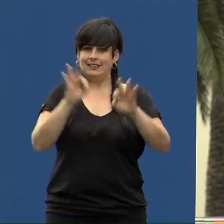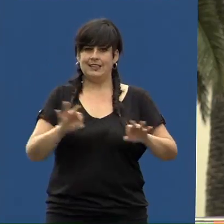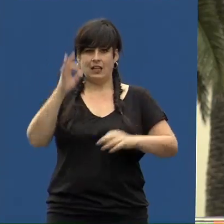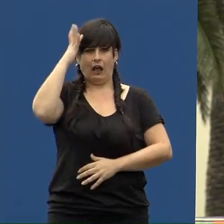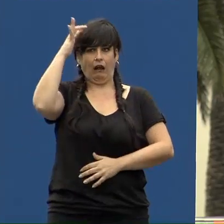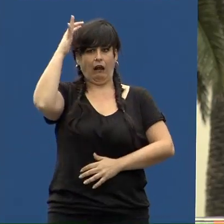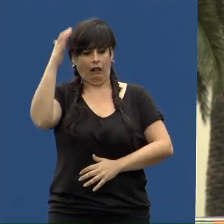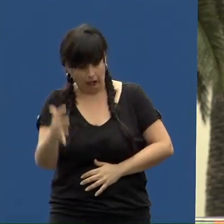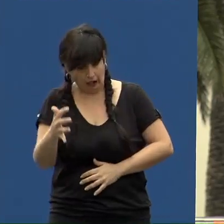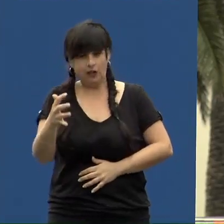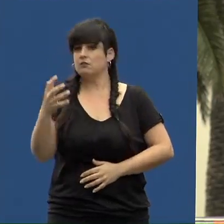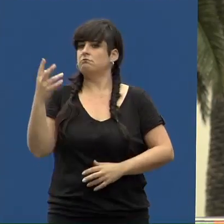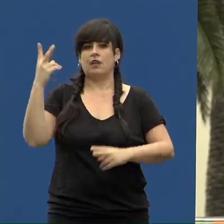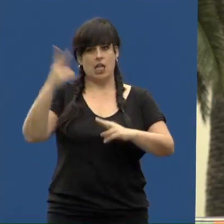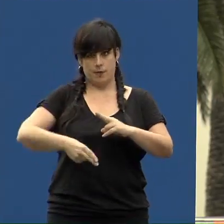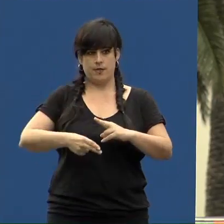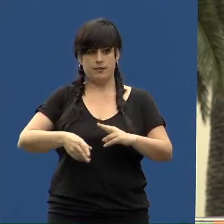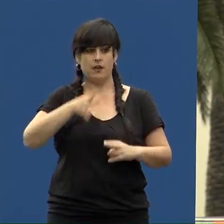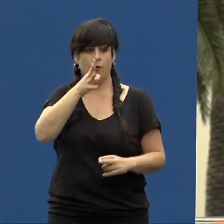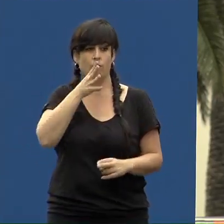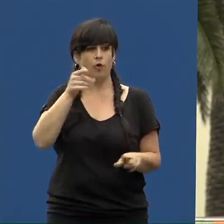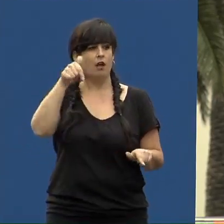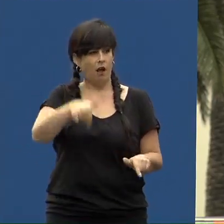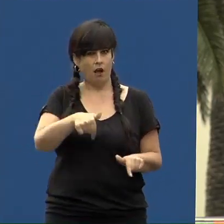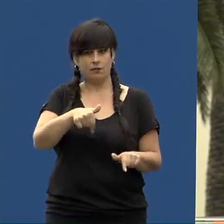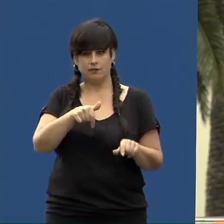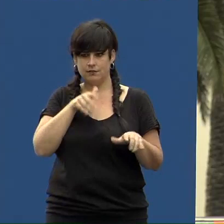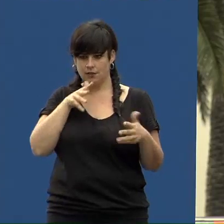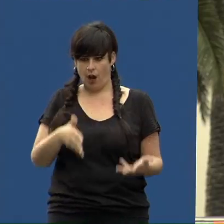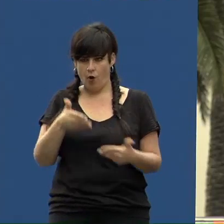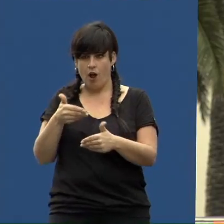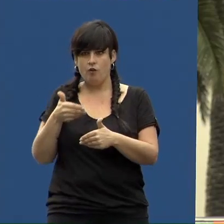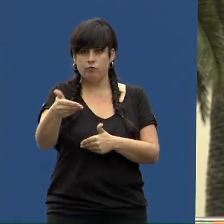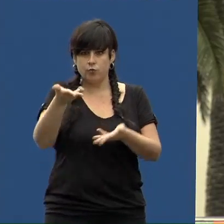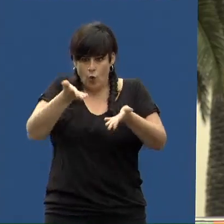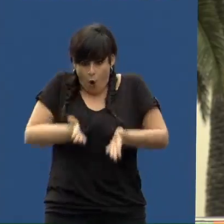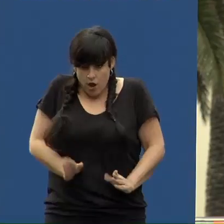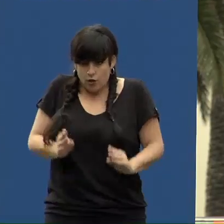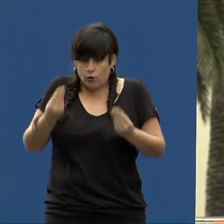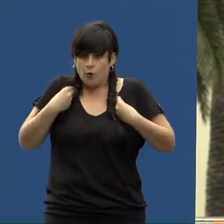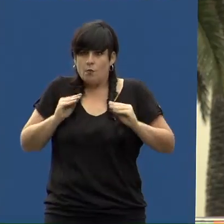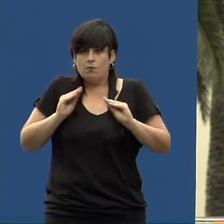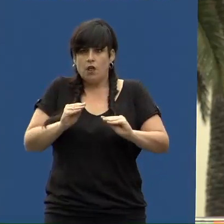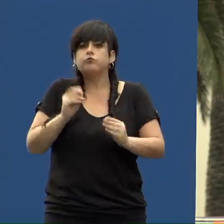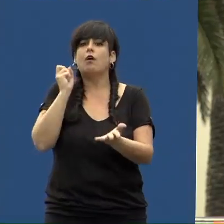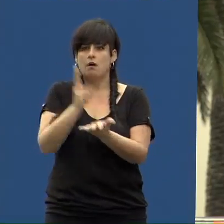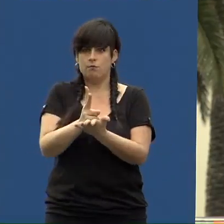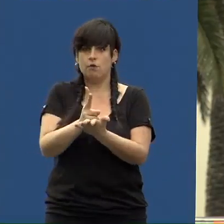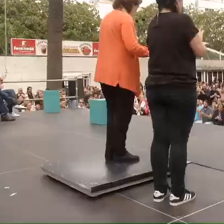desilusionarse, porque de verdad que nos va la vida presente y futura y también la de nuestros hijos. Pero no solo por eso.